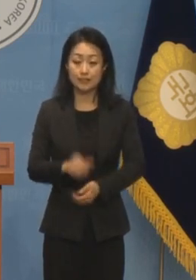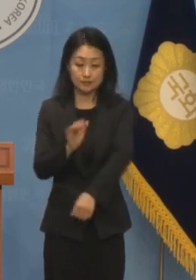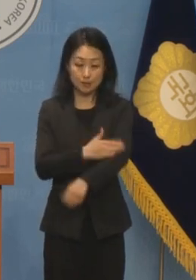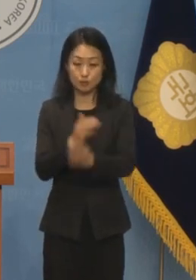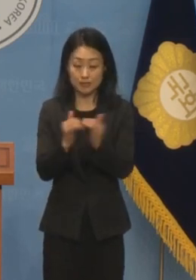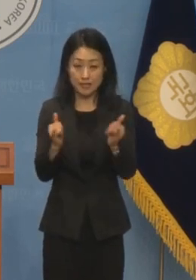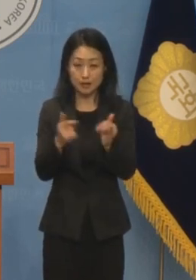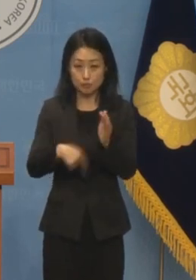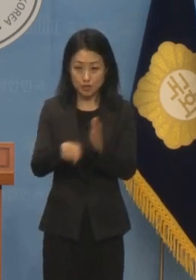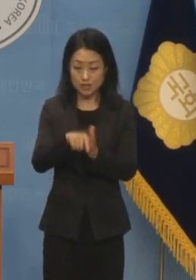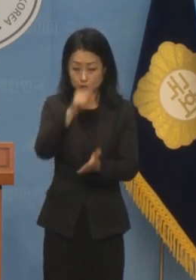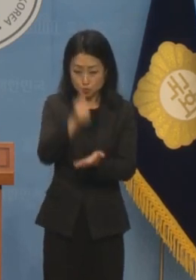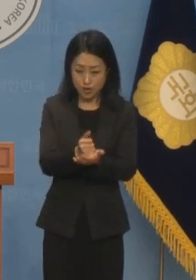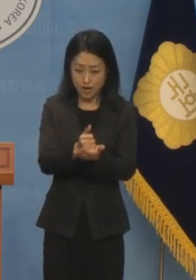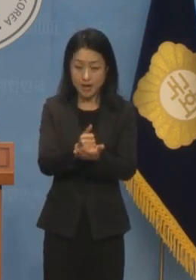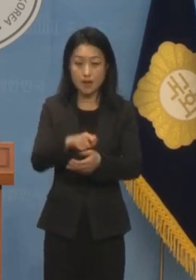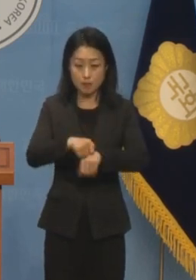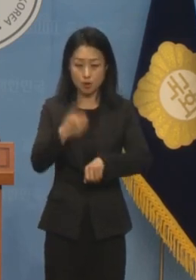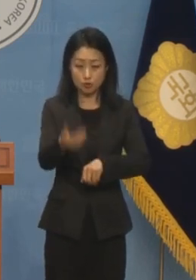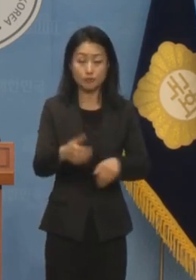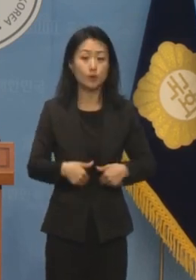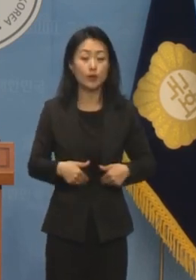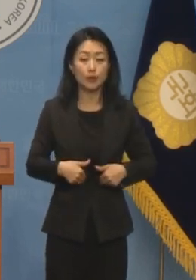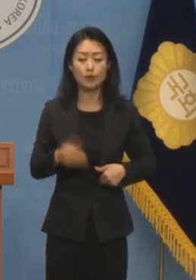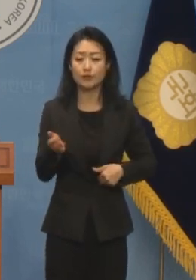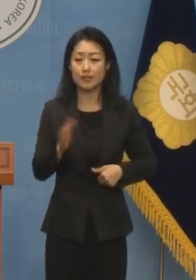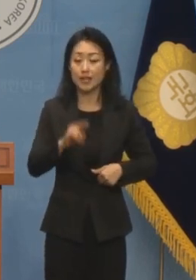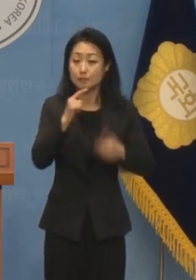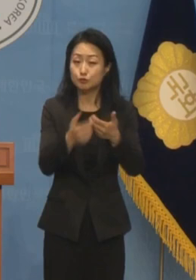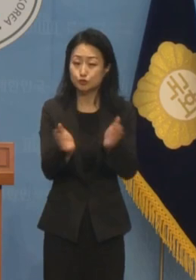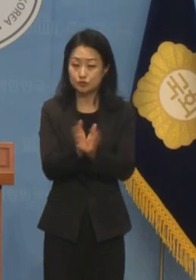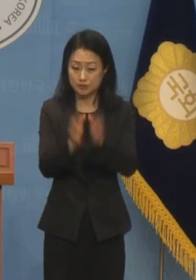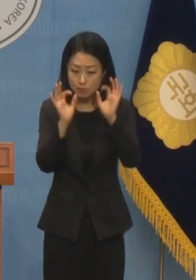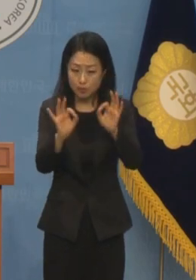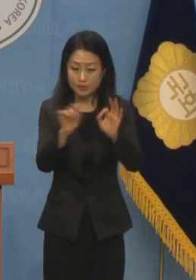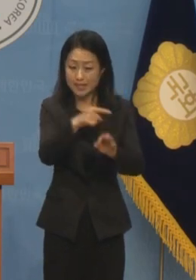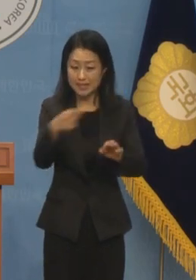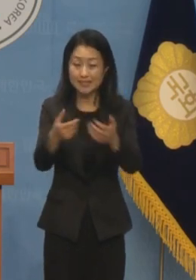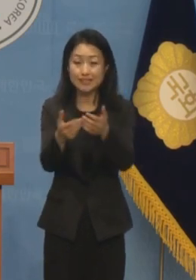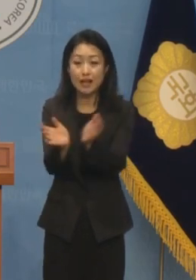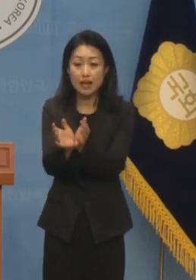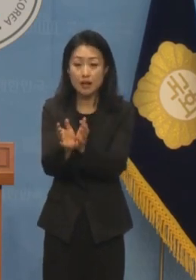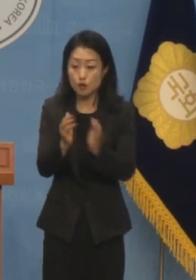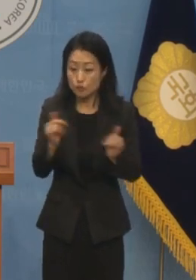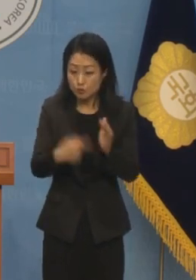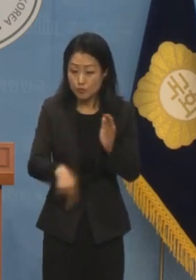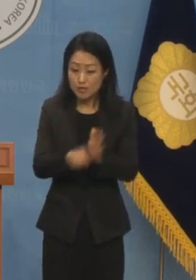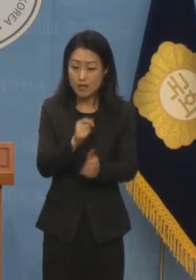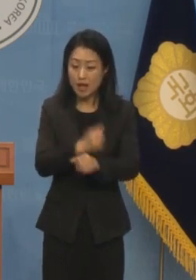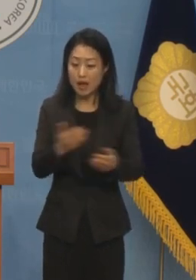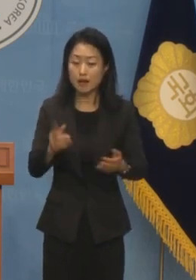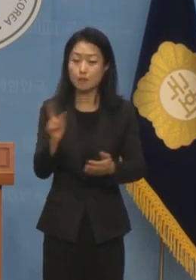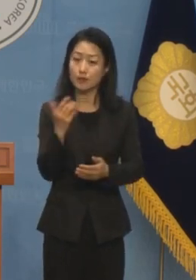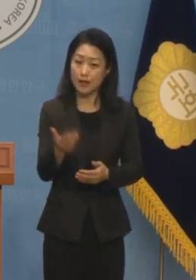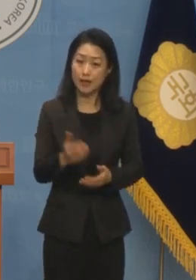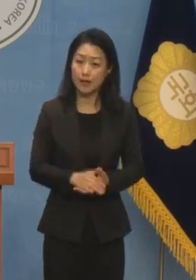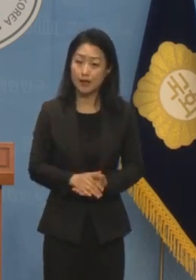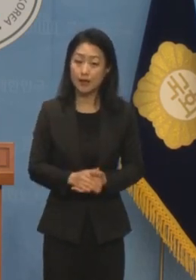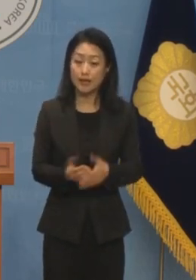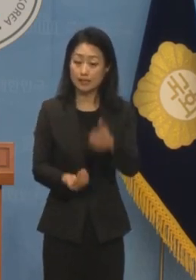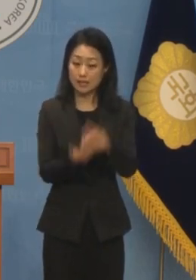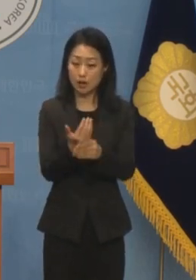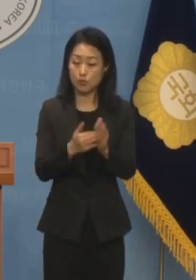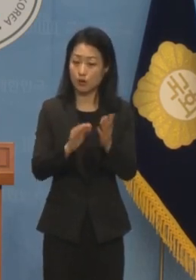사람들에게만 죄를 물어야 할 것입니다. 그런데 민주당은 제1당으로서 국민을 위해 무엇을 했습니까? 사고